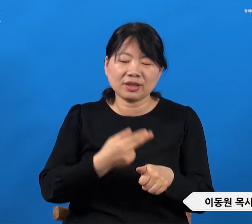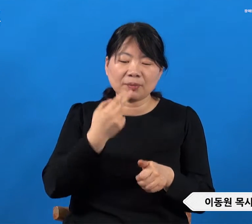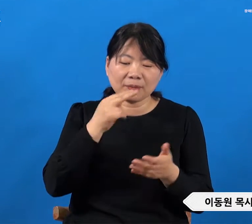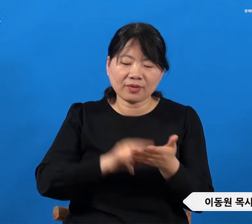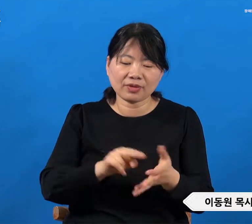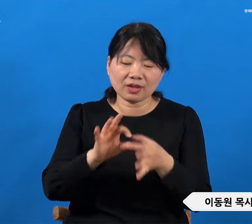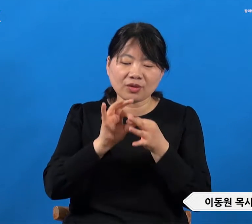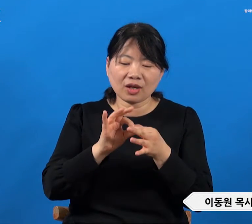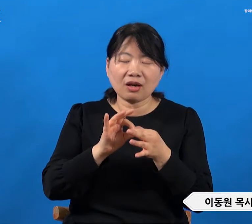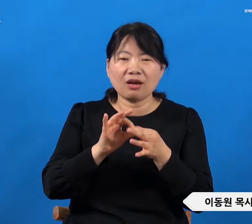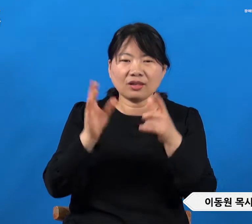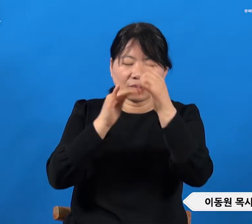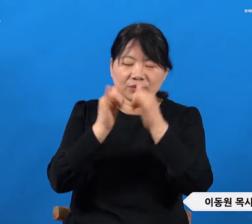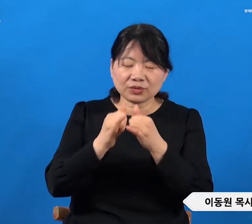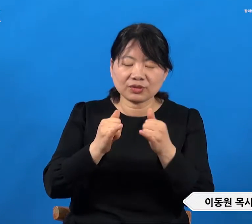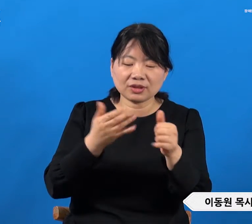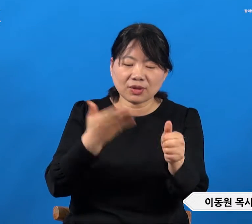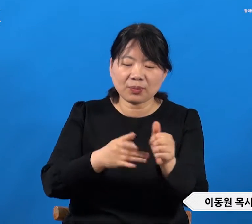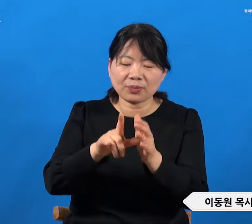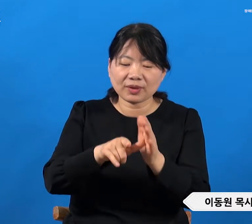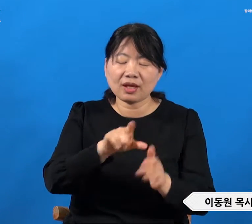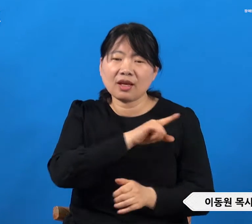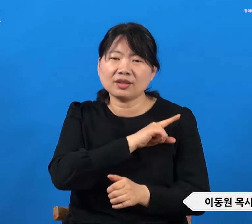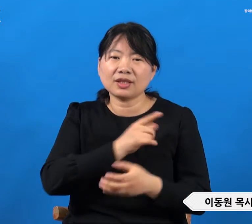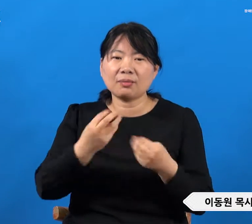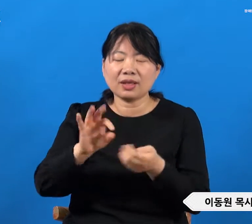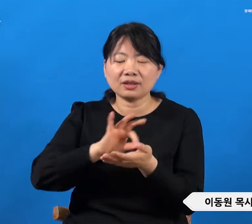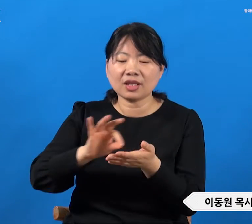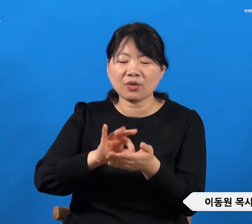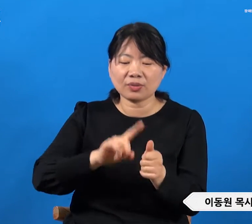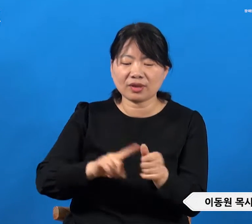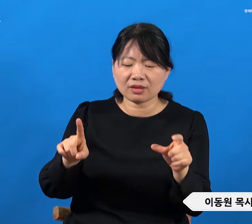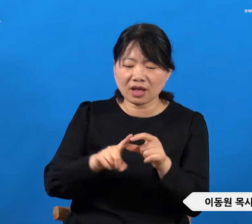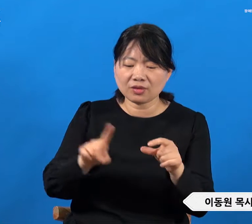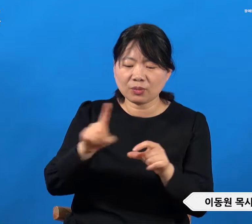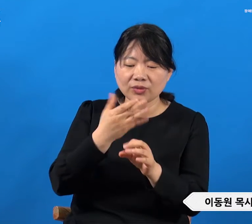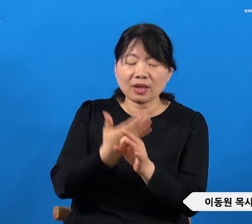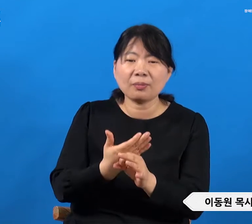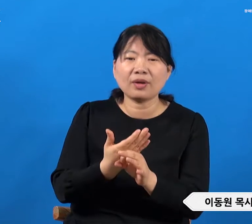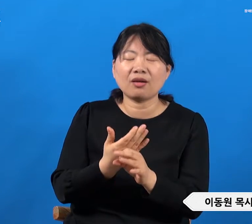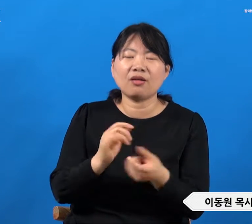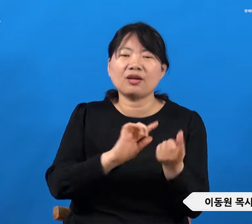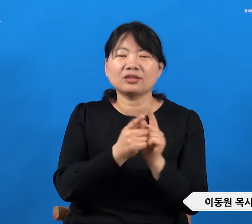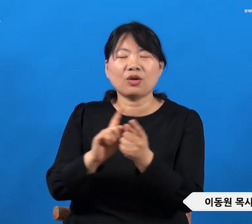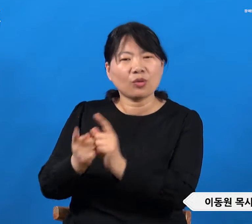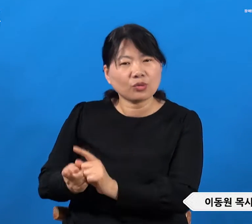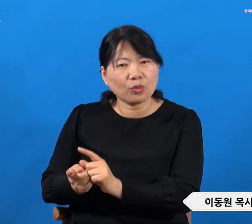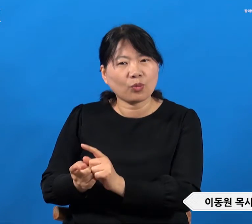편지를 통해서 성도들을 권면할 때 가장 많이 사용했던 단어가 뭐냐면